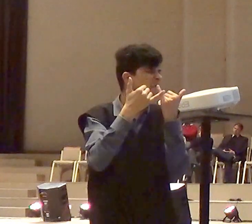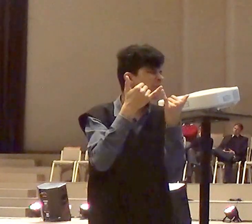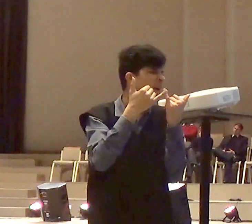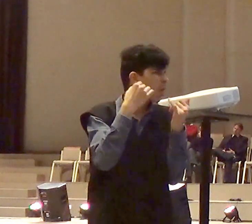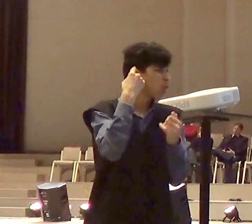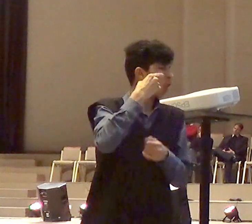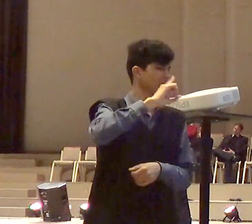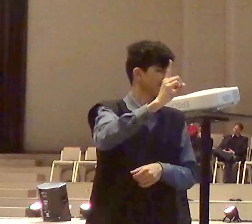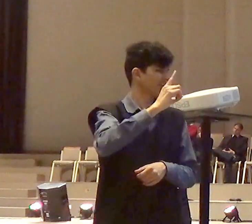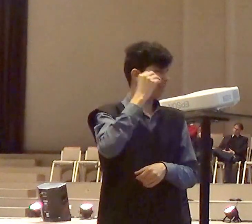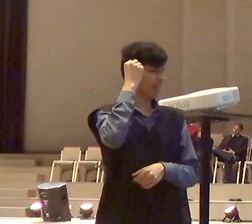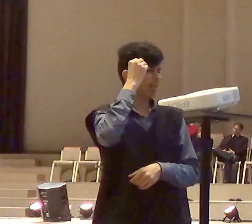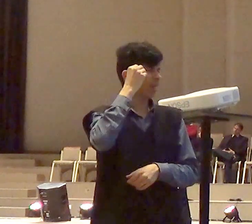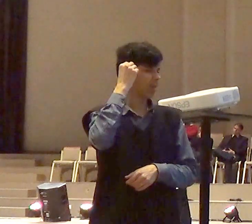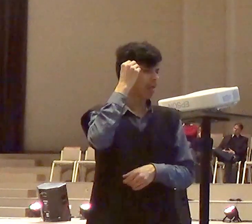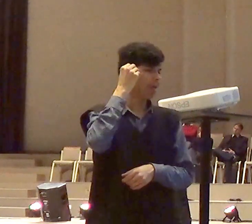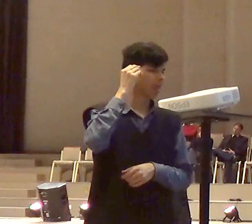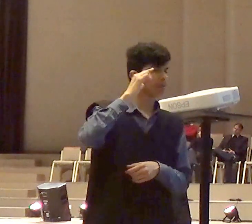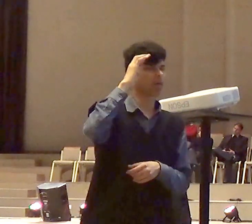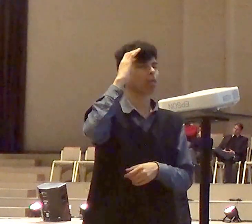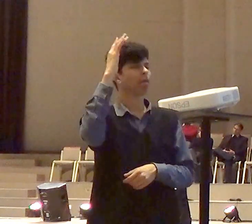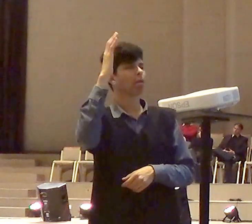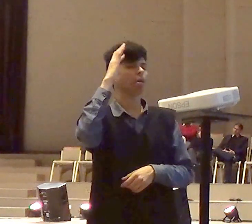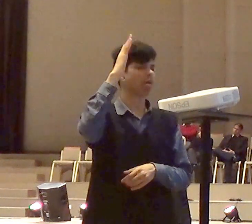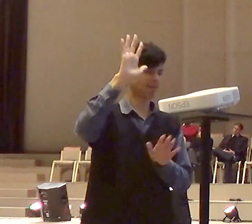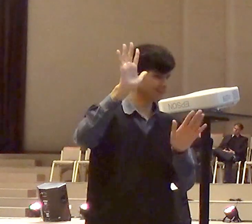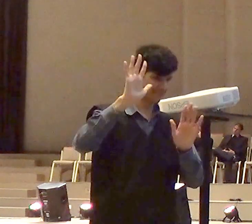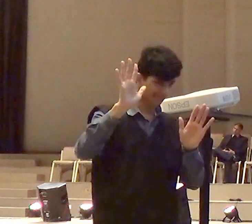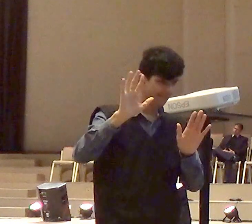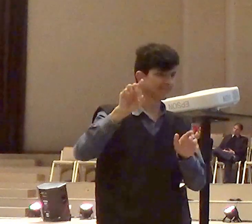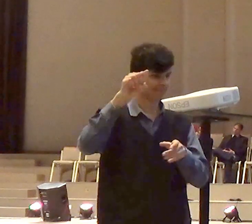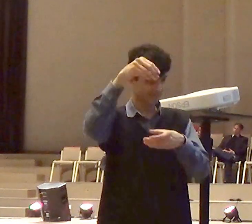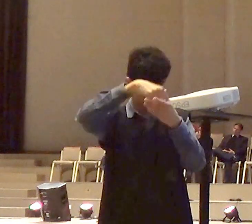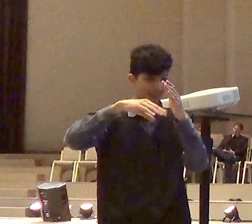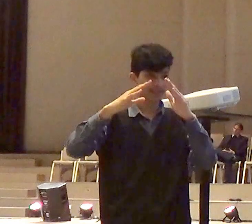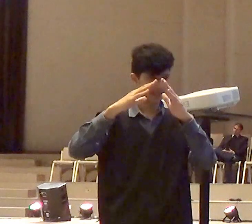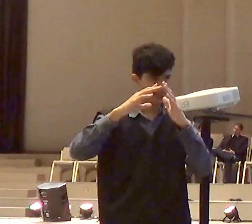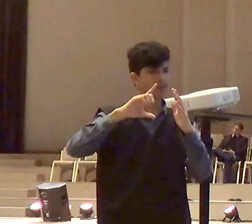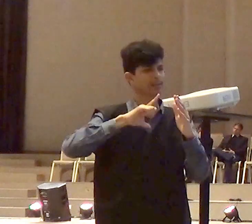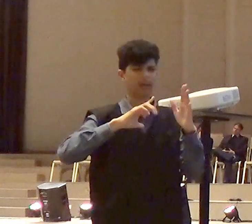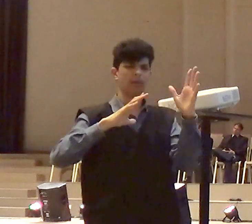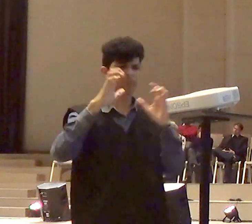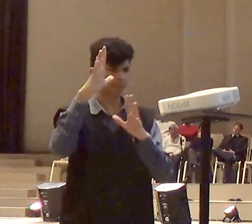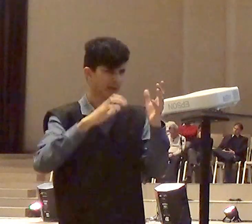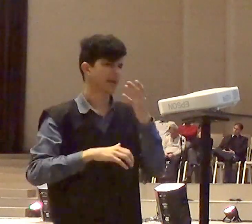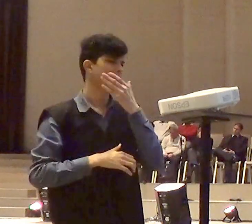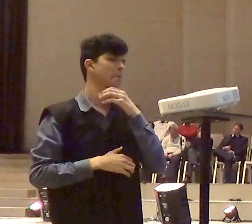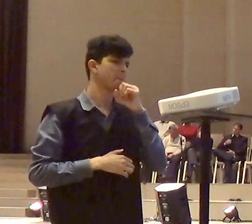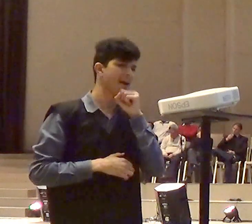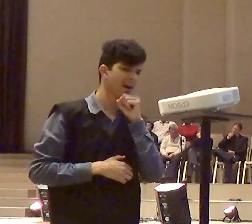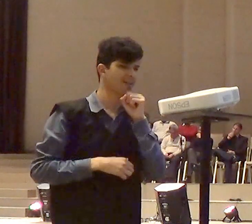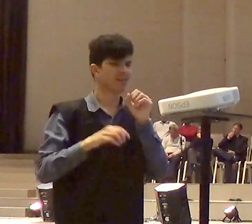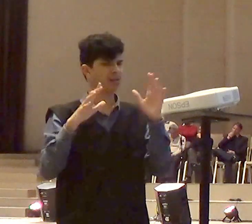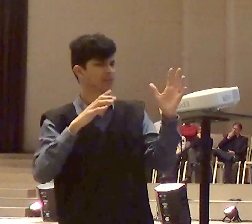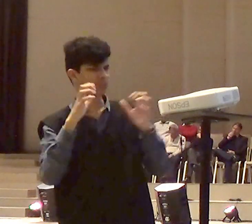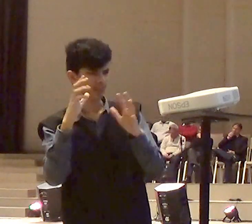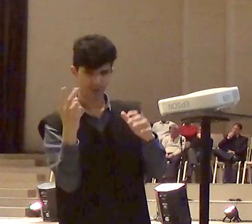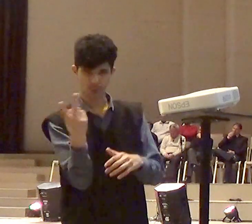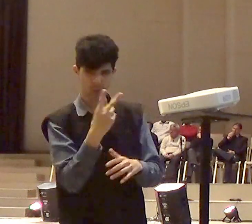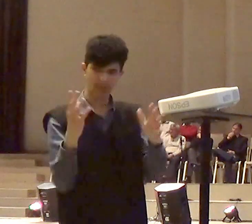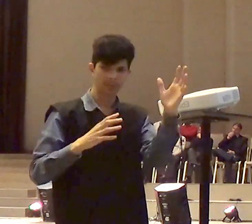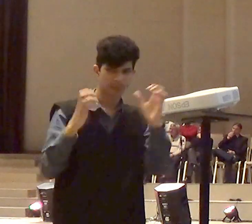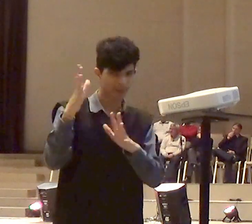muitas brigas em casa entre meu pai e minha mãe e às vezes minha mãe via